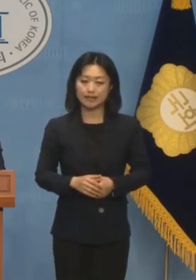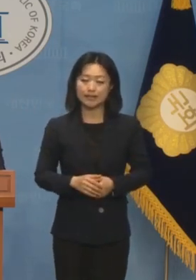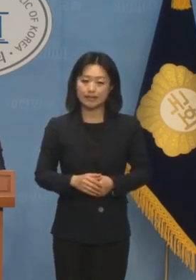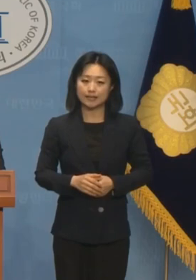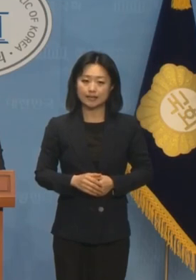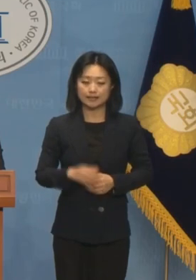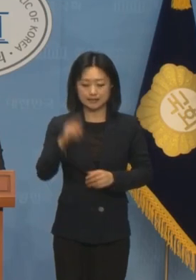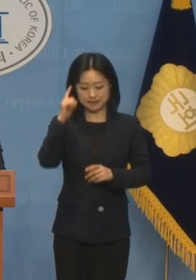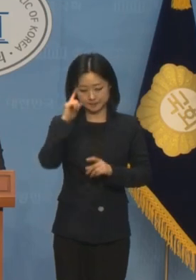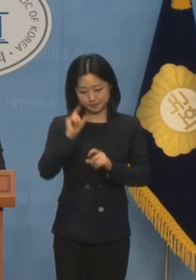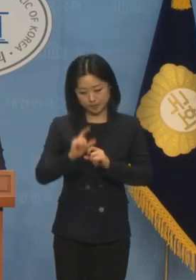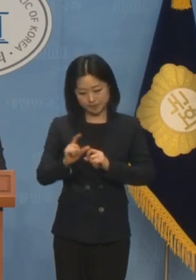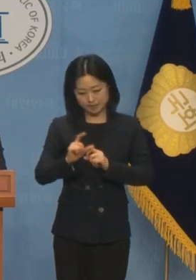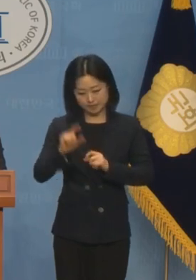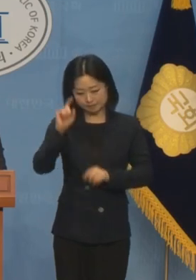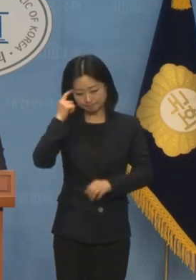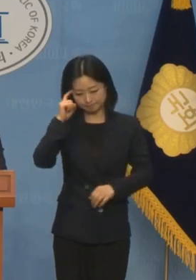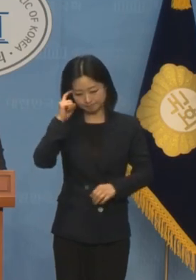있었습니다. 그래서